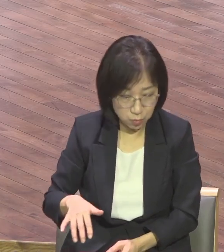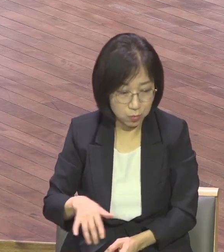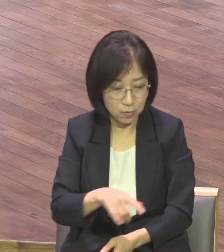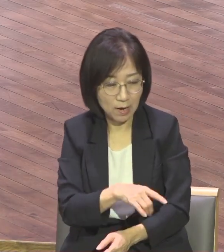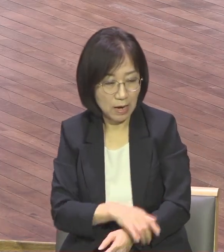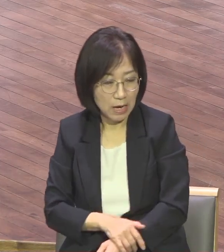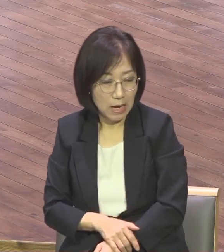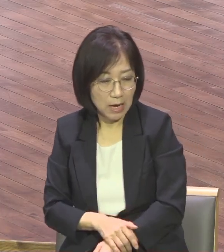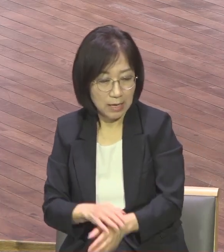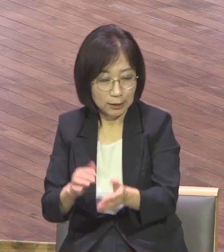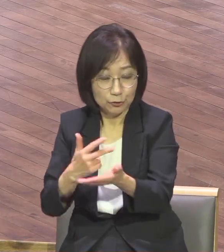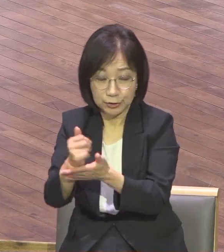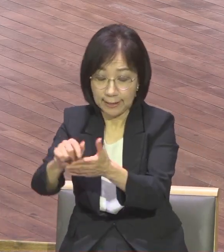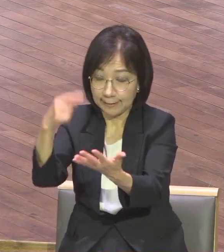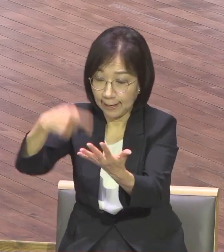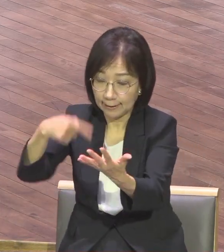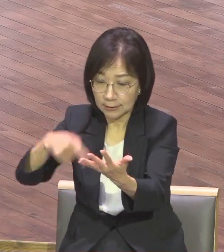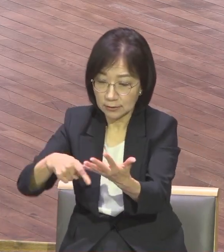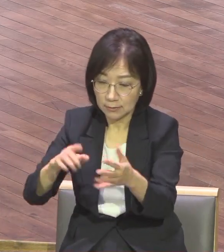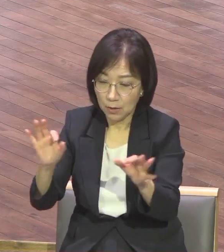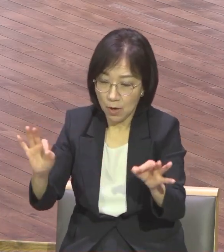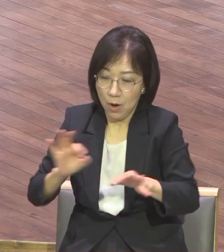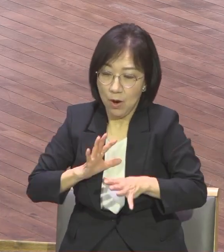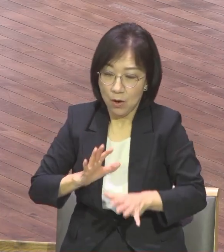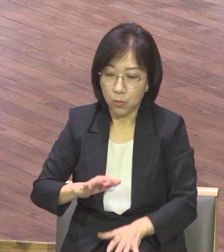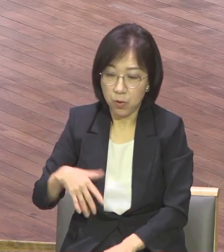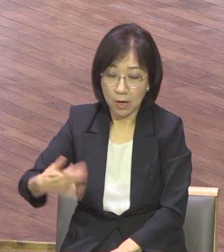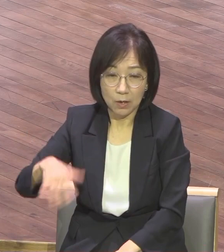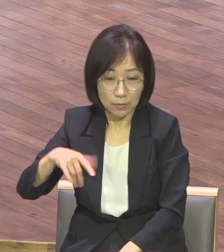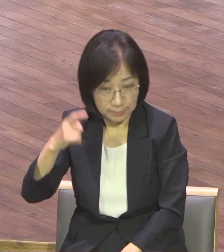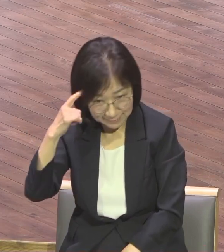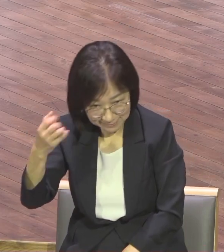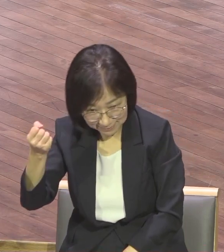가르치심을 놀랍게 여기니라.